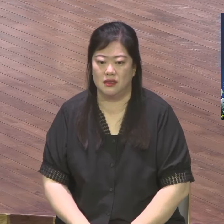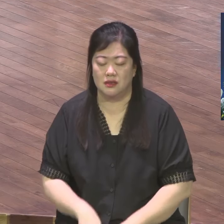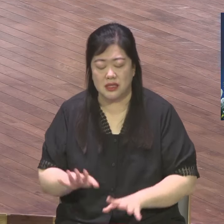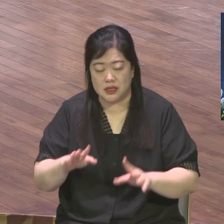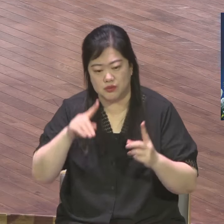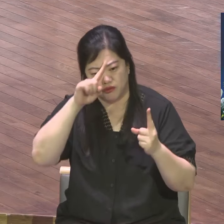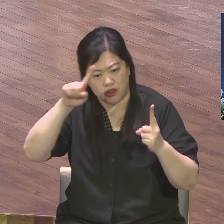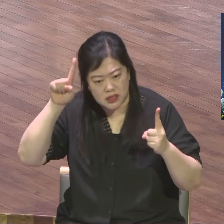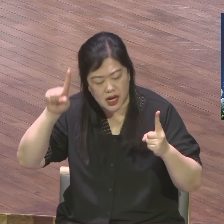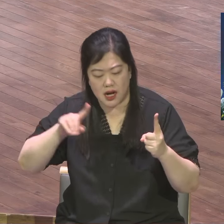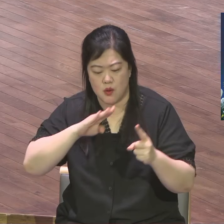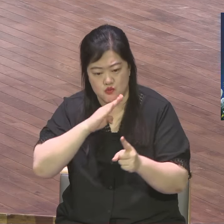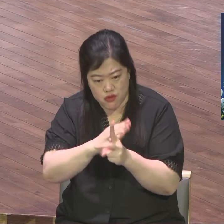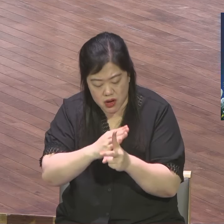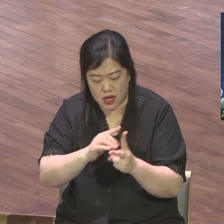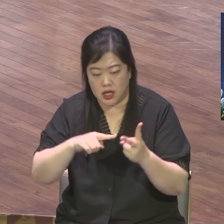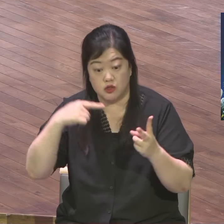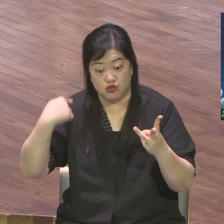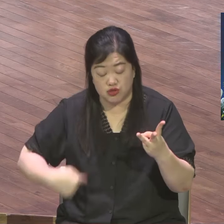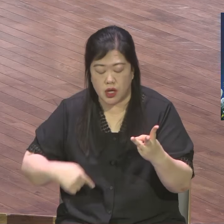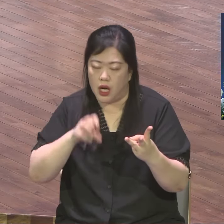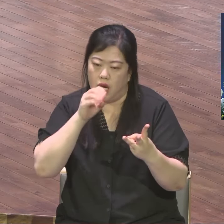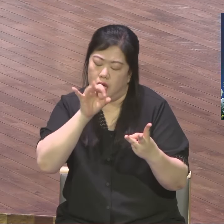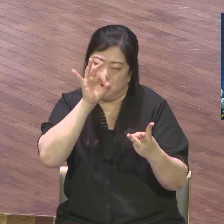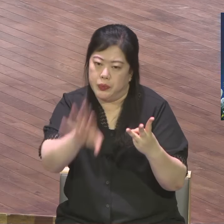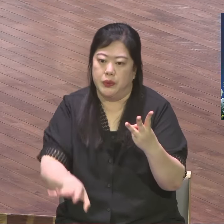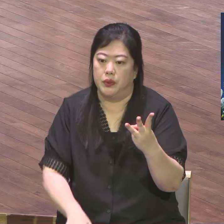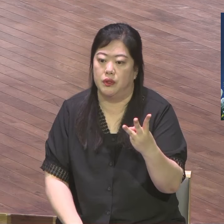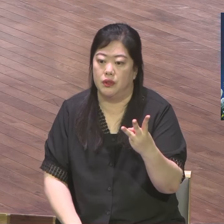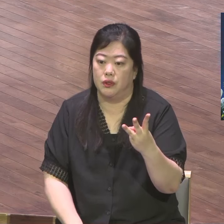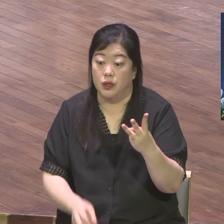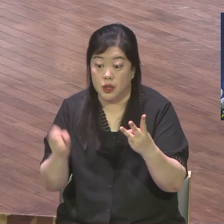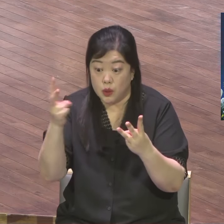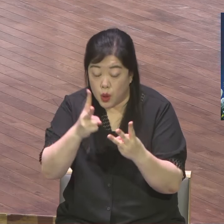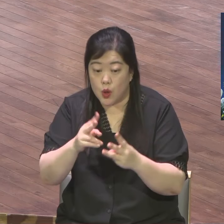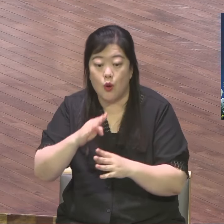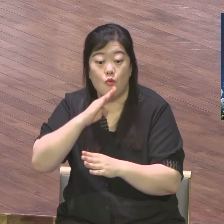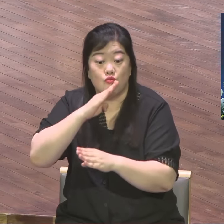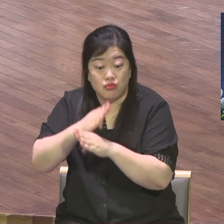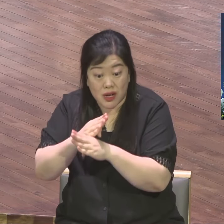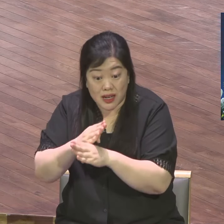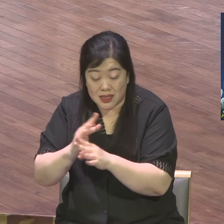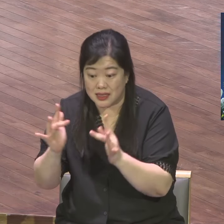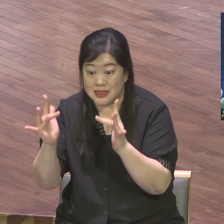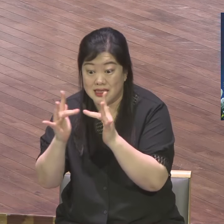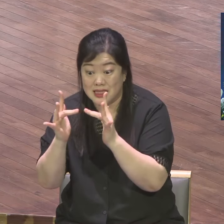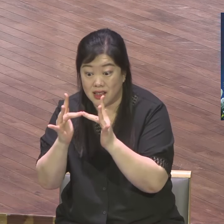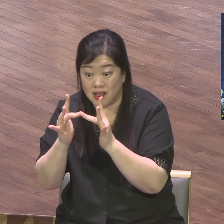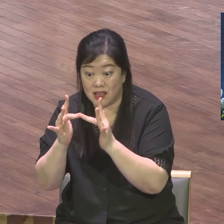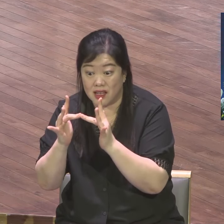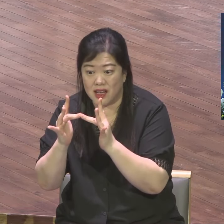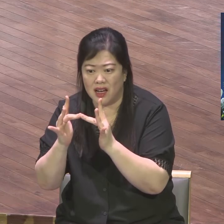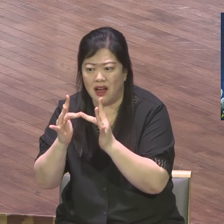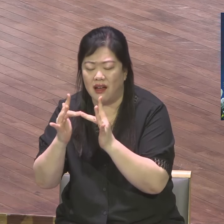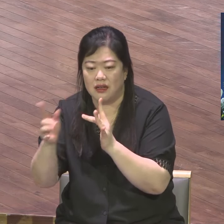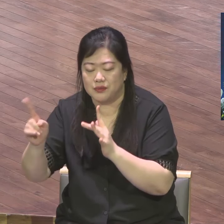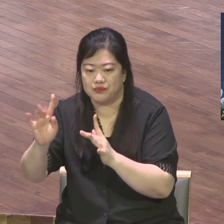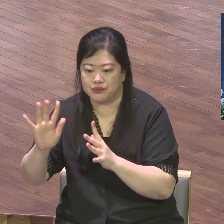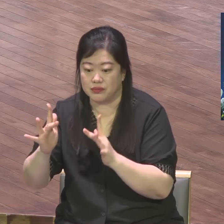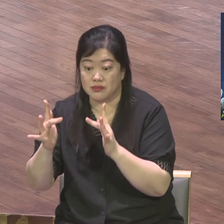그런 식으로 계속 들어오게 되니까 중국 자체는 아예 인터넷 안 되니까 우리 본부 메시지 듣고 싶어도 못